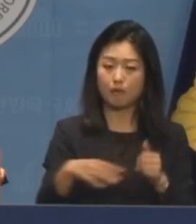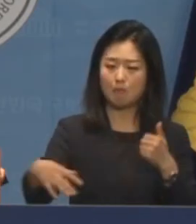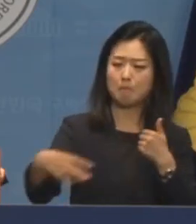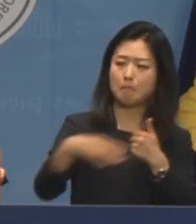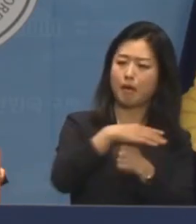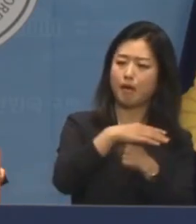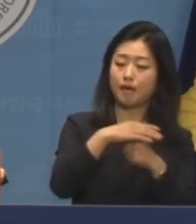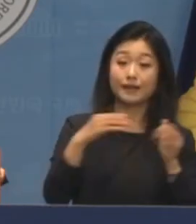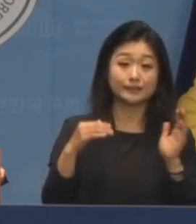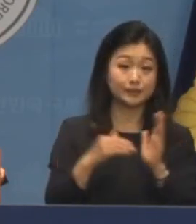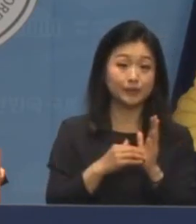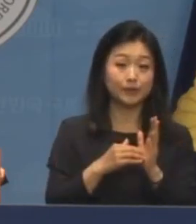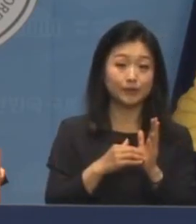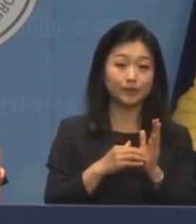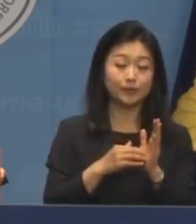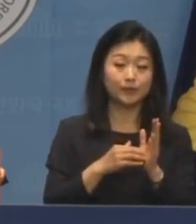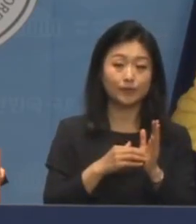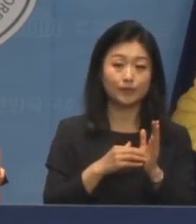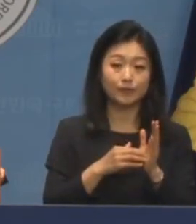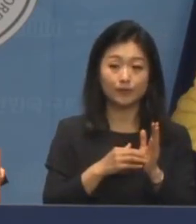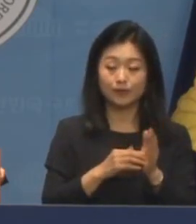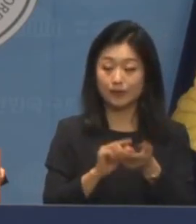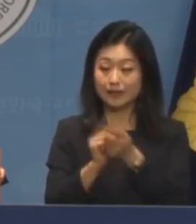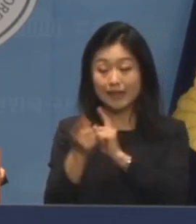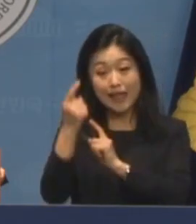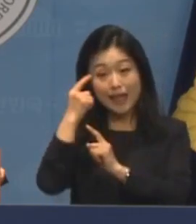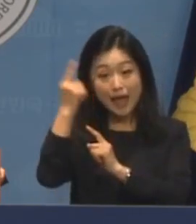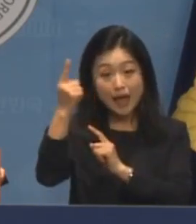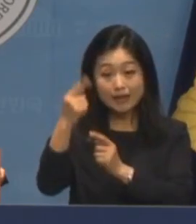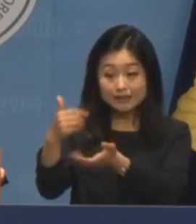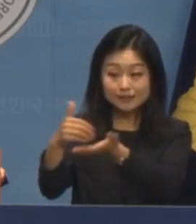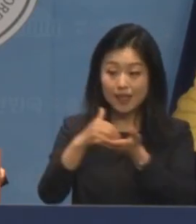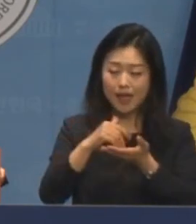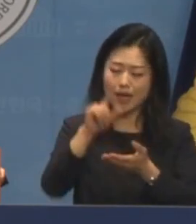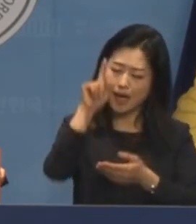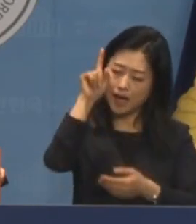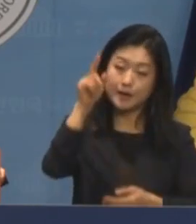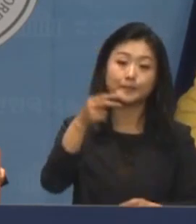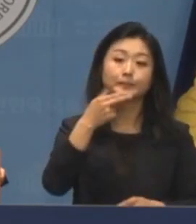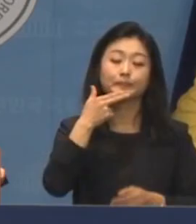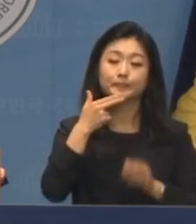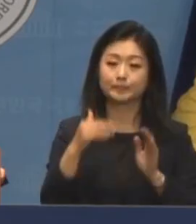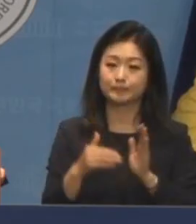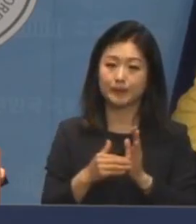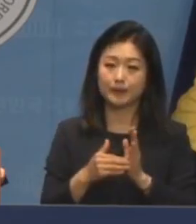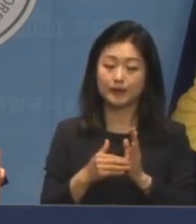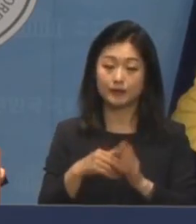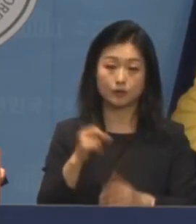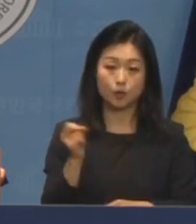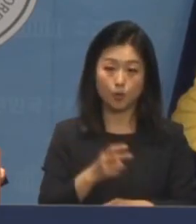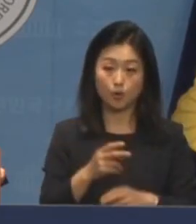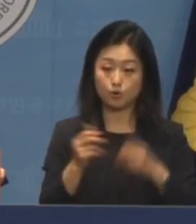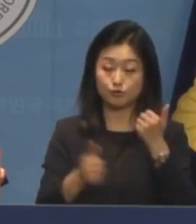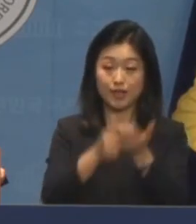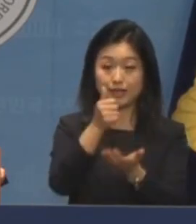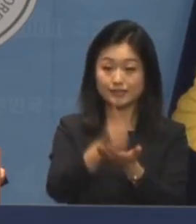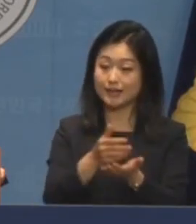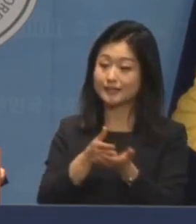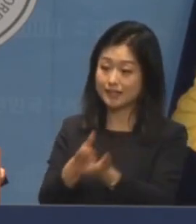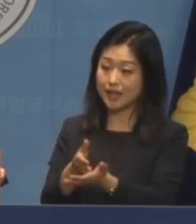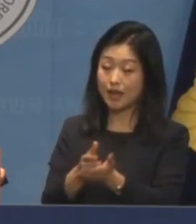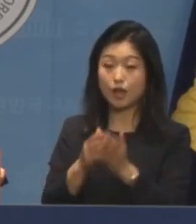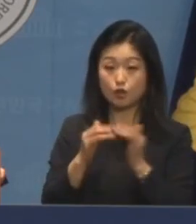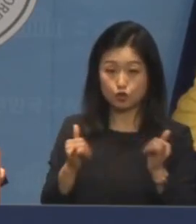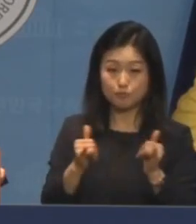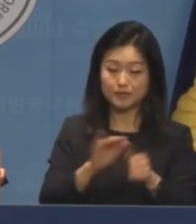마녀사냥을 해왔을 뿐 의미 있는 대안을 한 번도 제시한 적이 없습니다. 또한 국회의장이 제시한